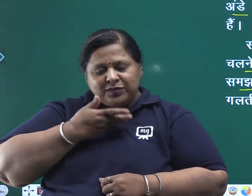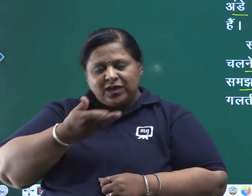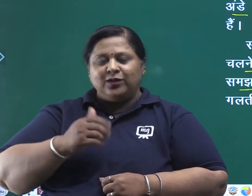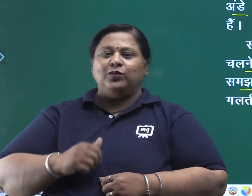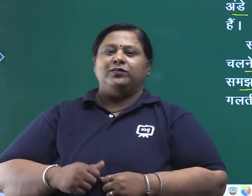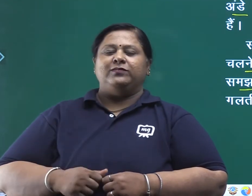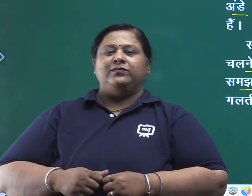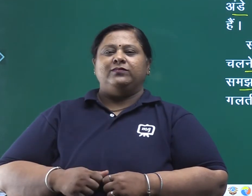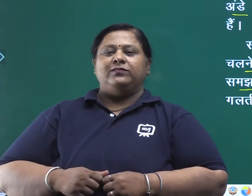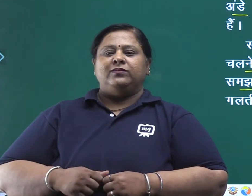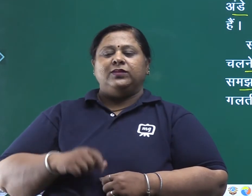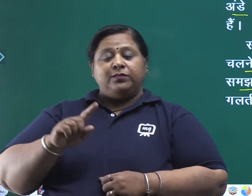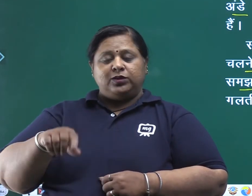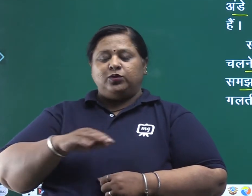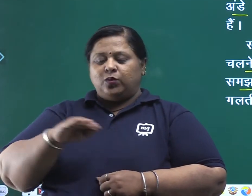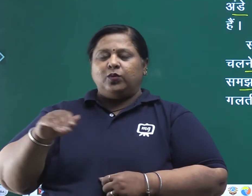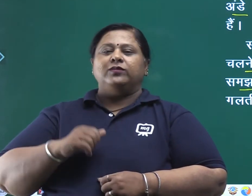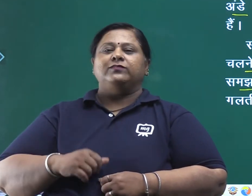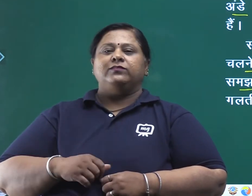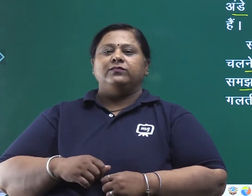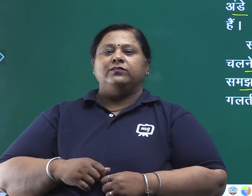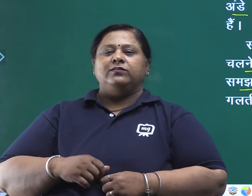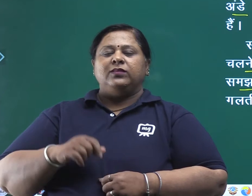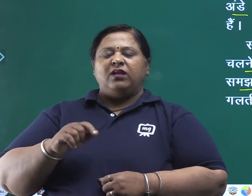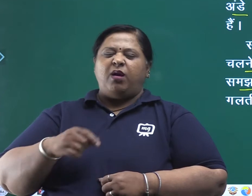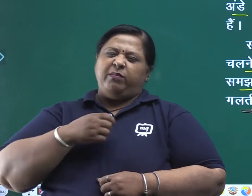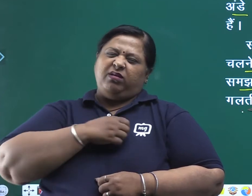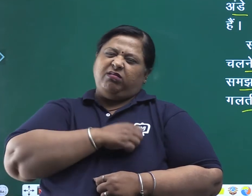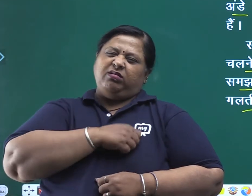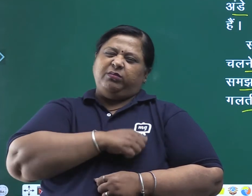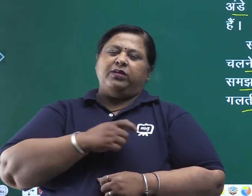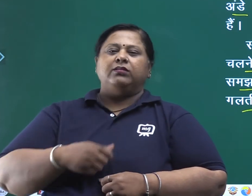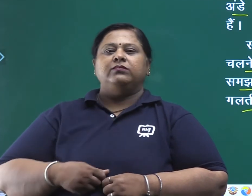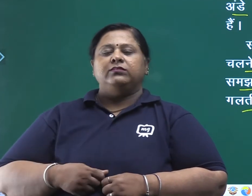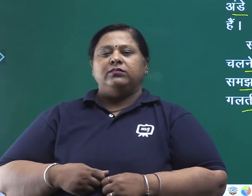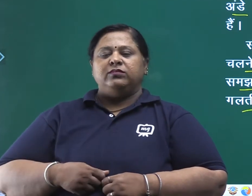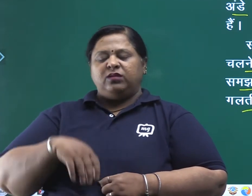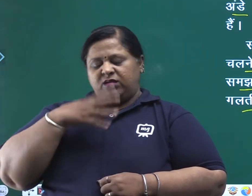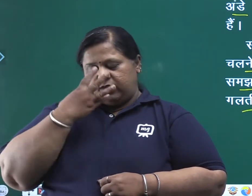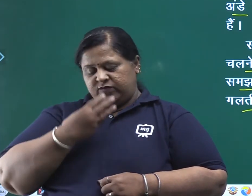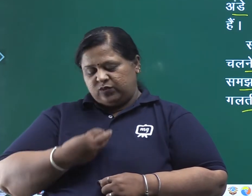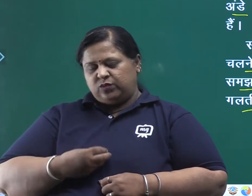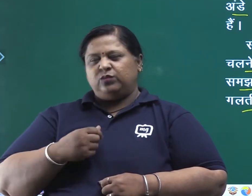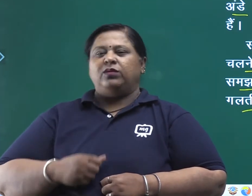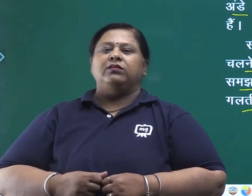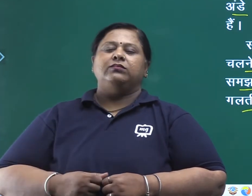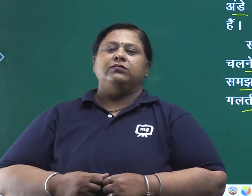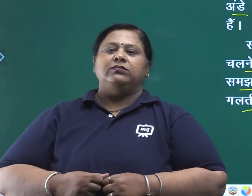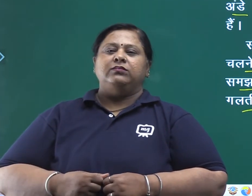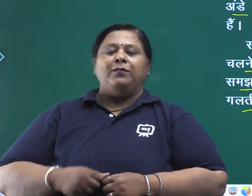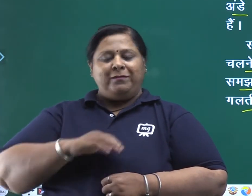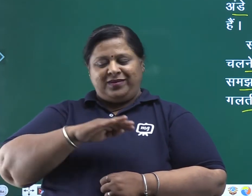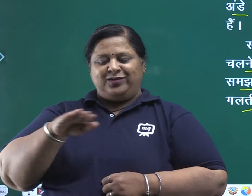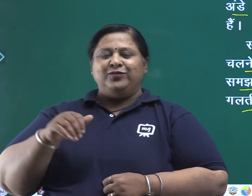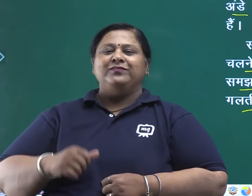तो बच्चों को अपनी गलती पर अफसोस हुआ।